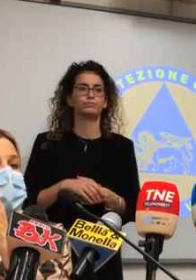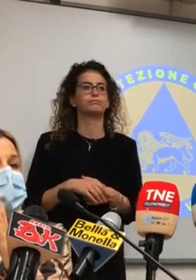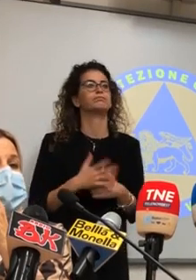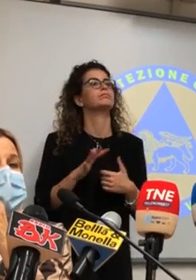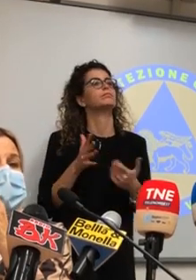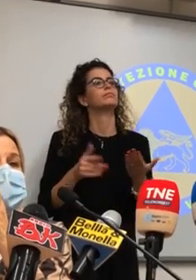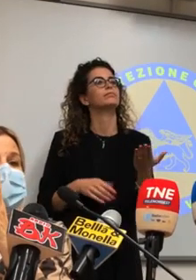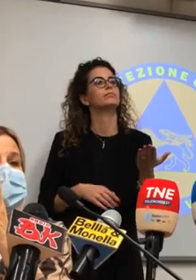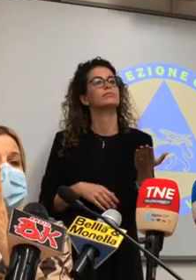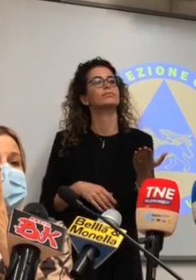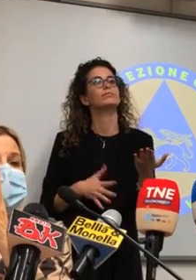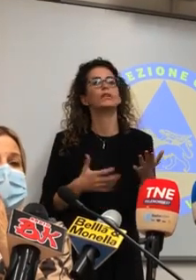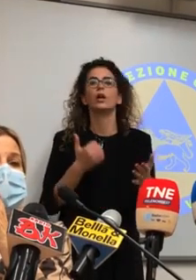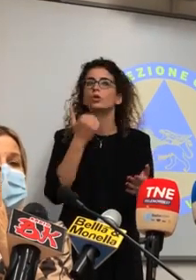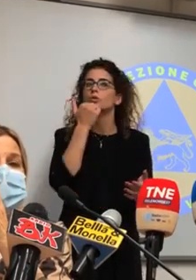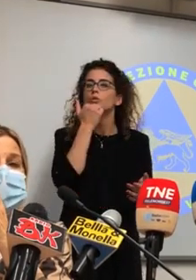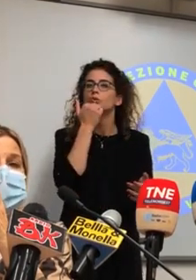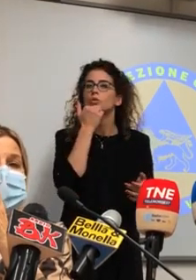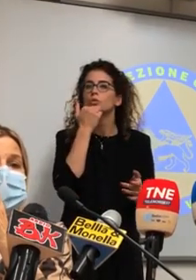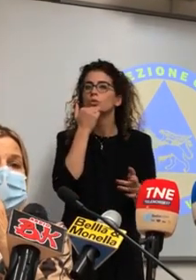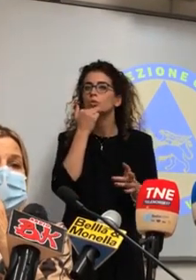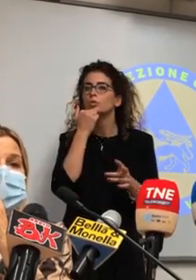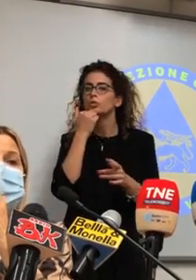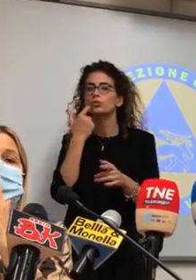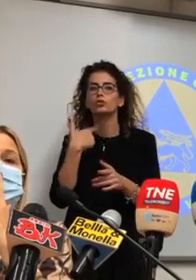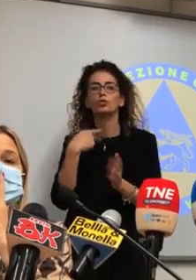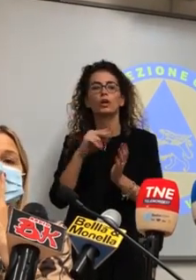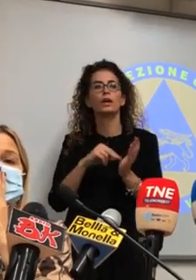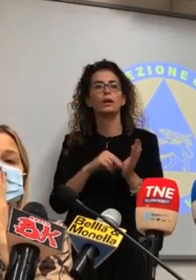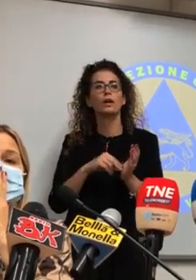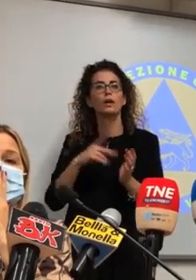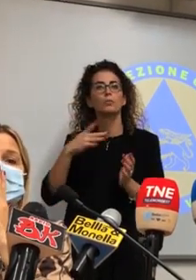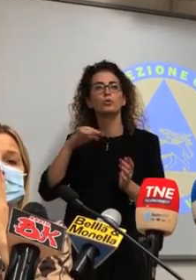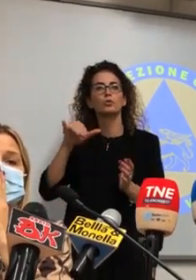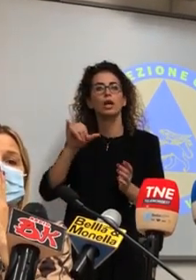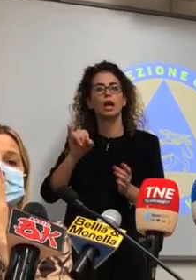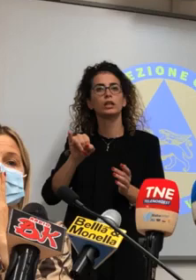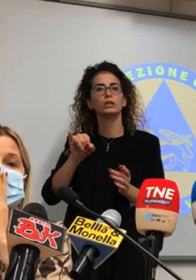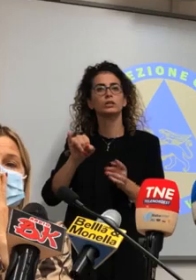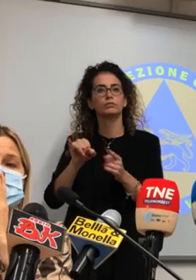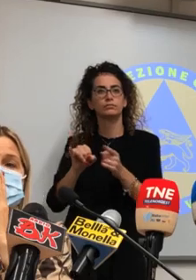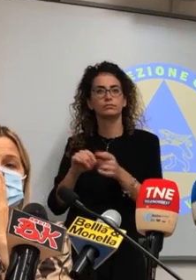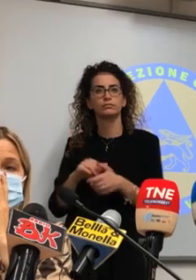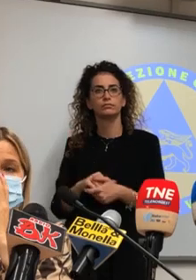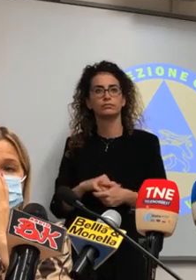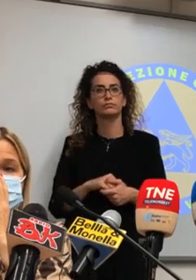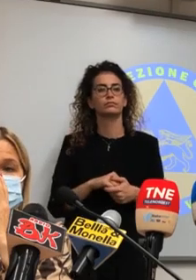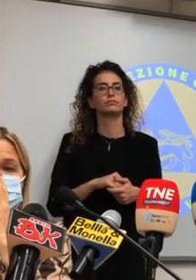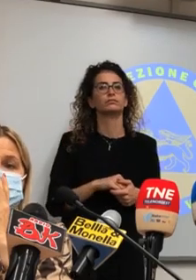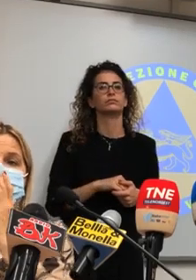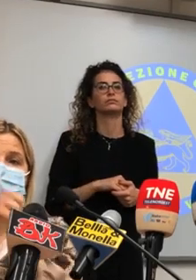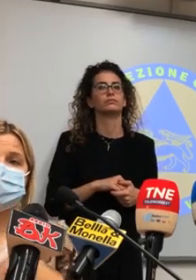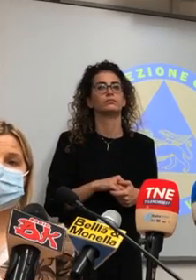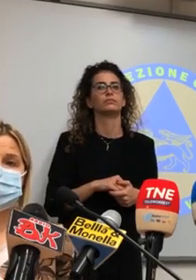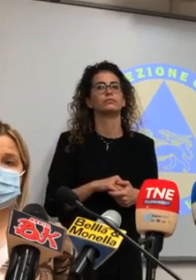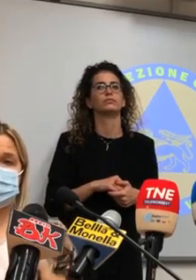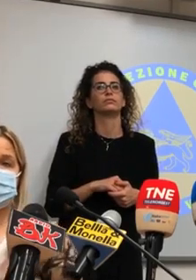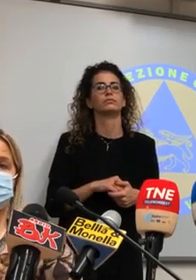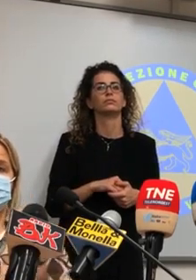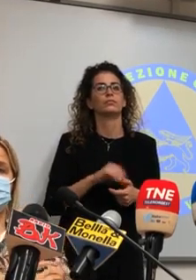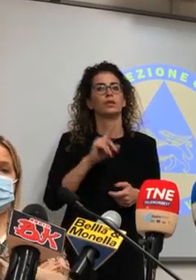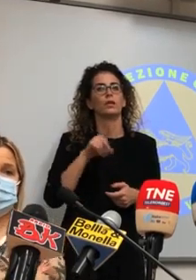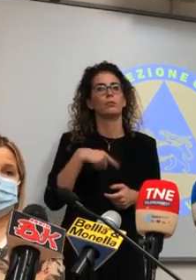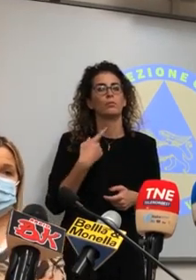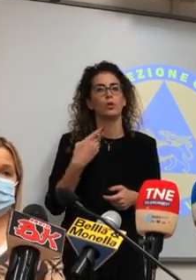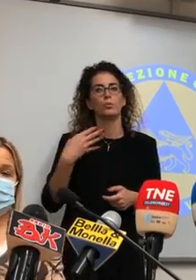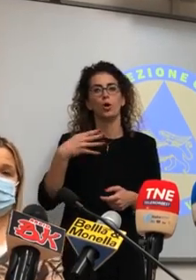Prego. Scusa Michele, si era prenotata Silvia Moscardi, poi Russi